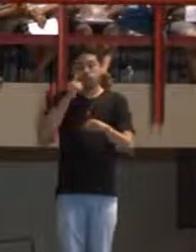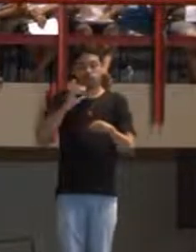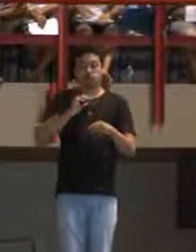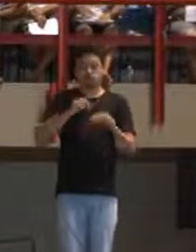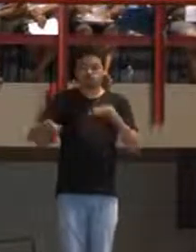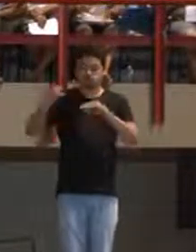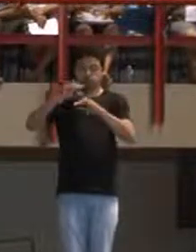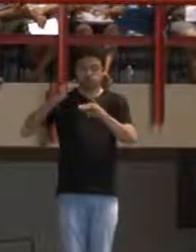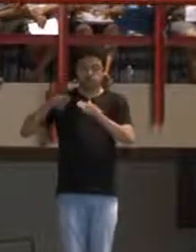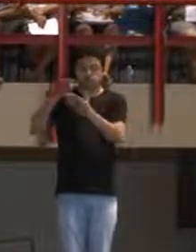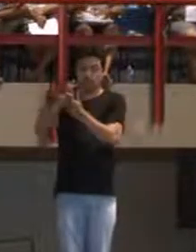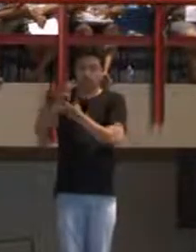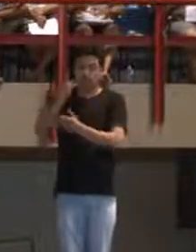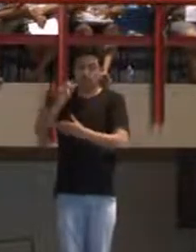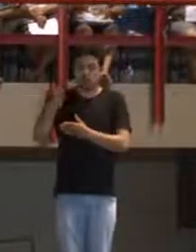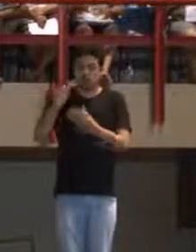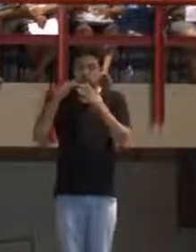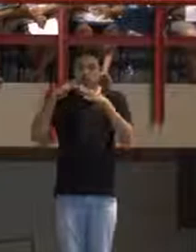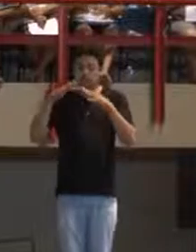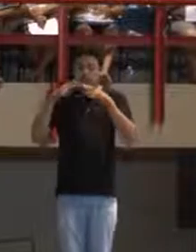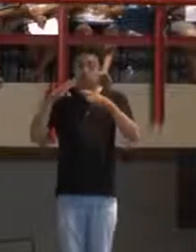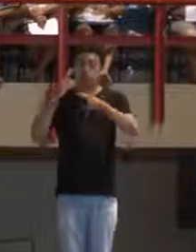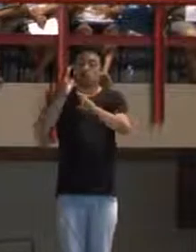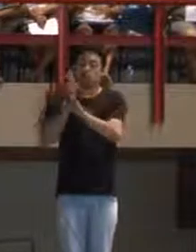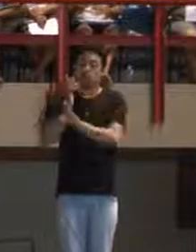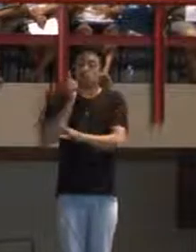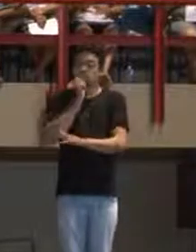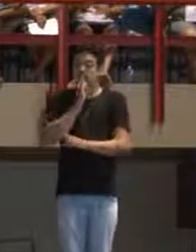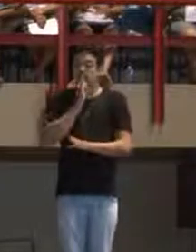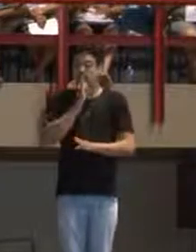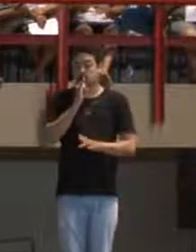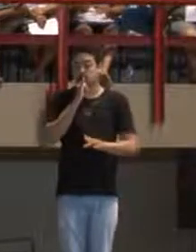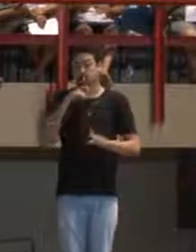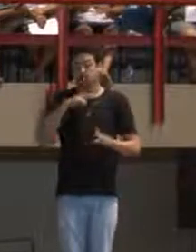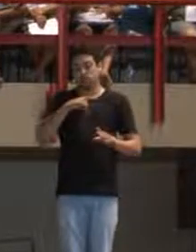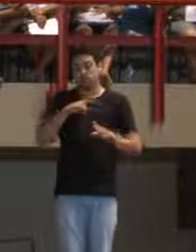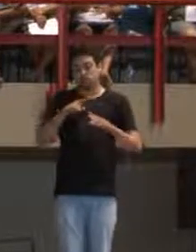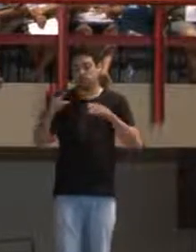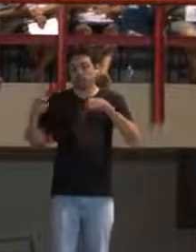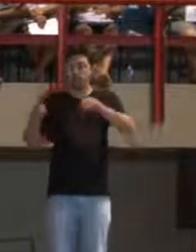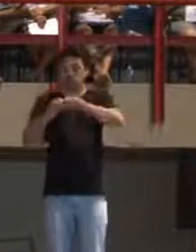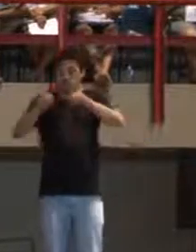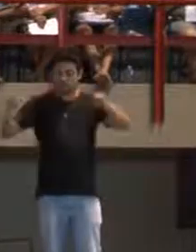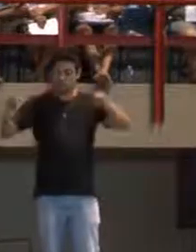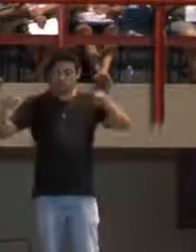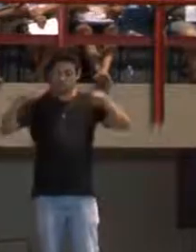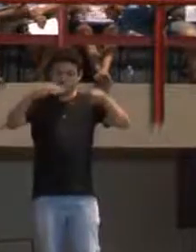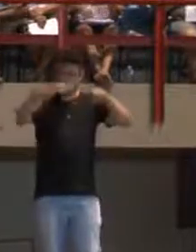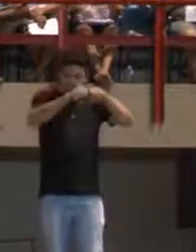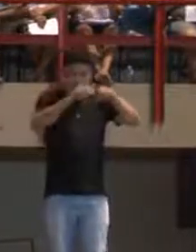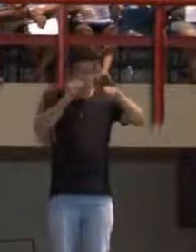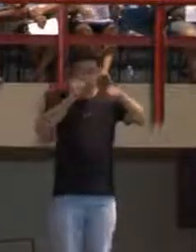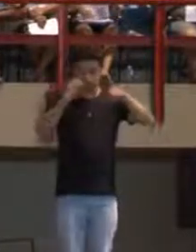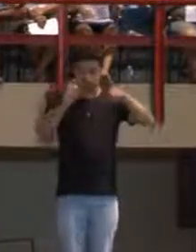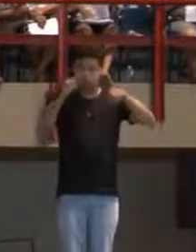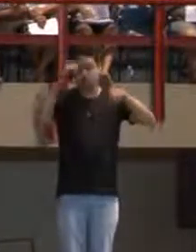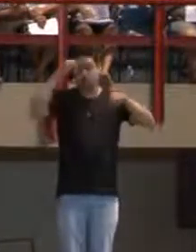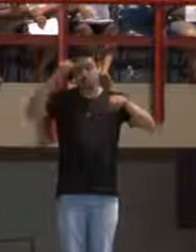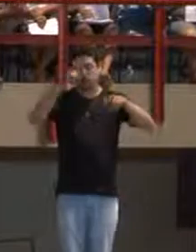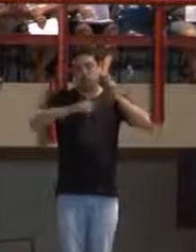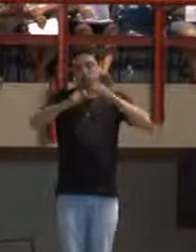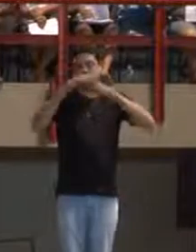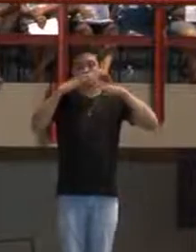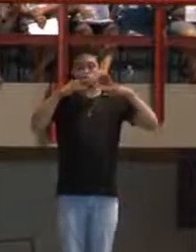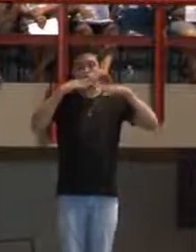parte desse gás natural para que a siderúrgica utilize uma parte do gás natural para que diminua os impactos ambientais